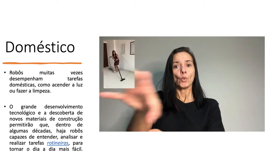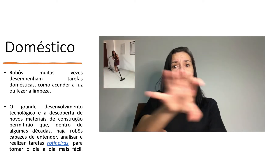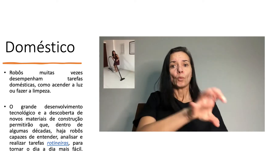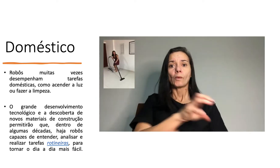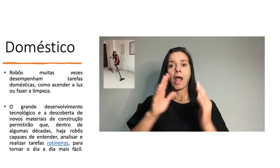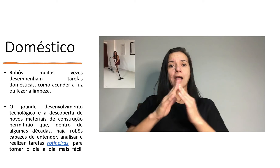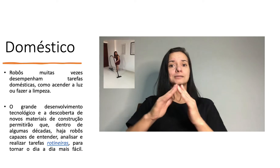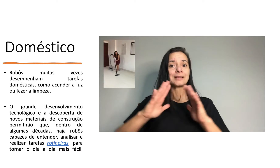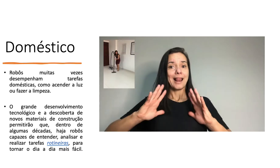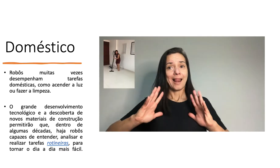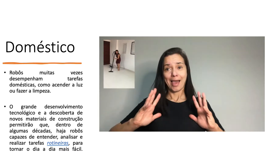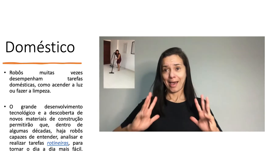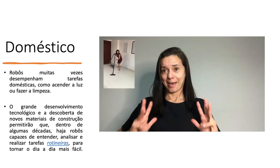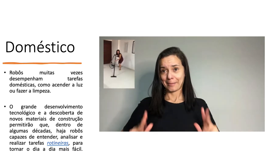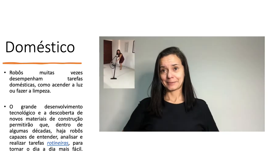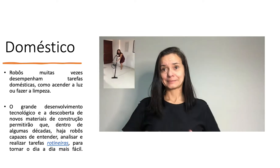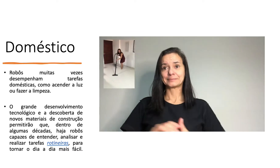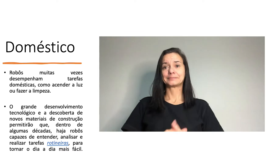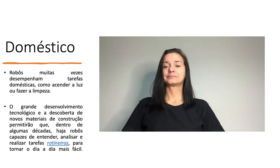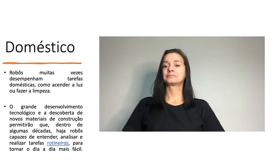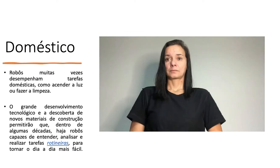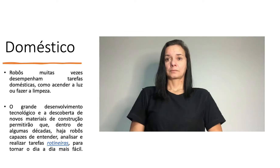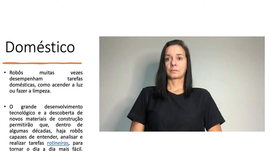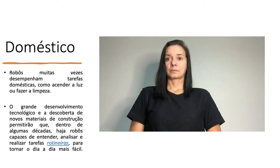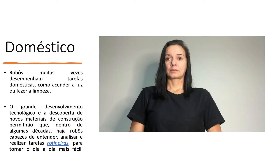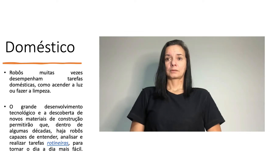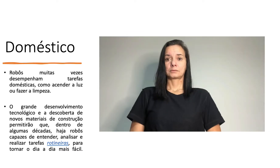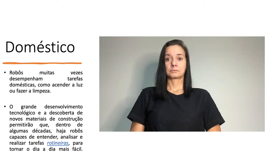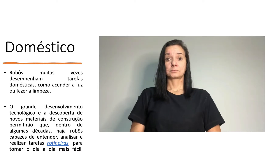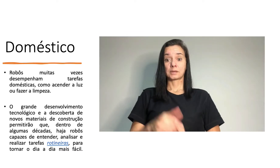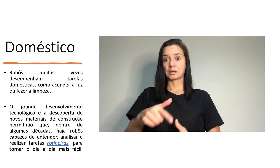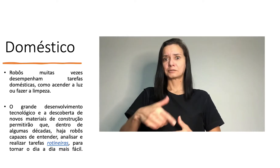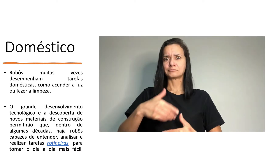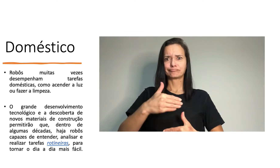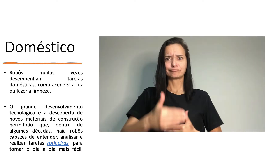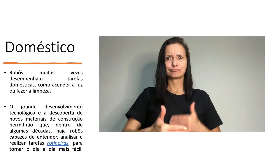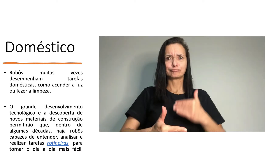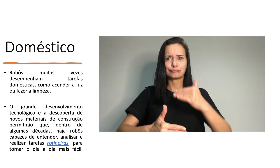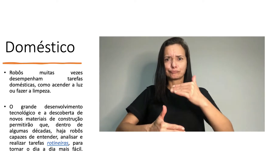ou, por exemplo, auxiliar na limpeza.